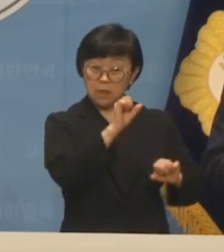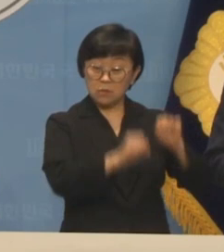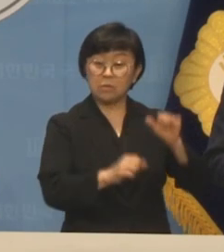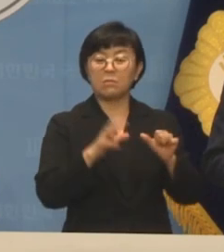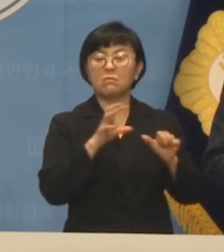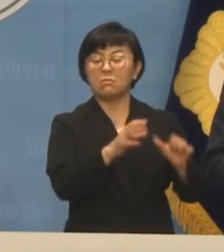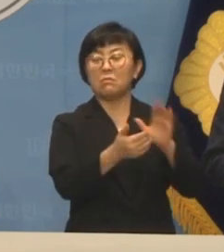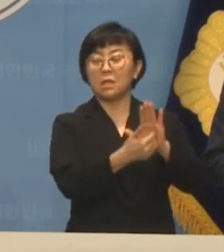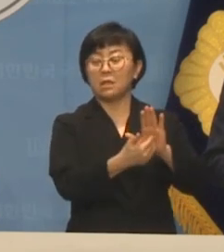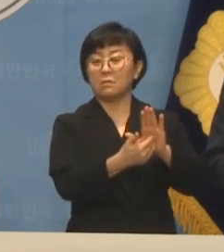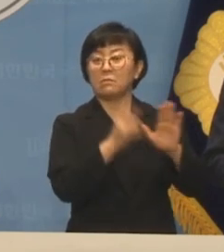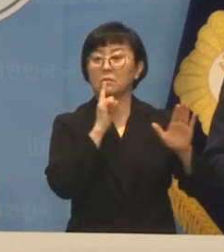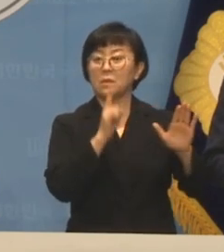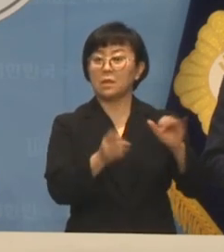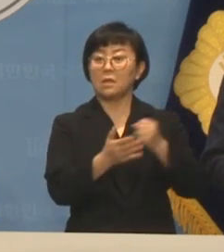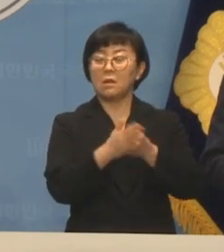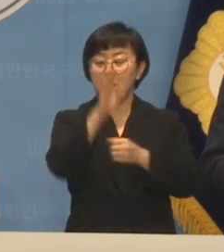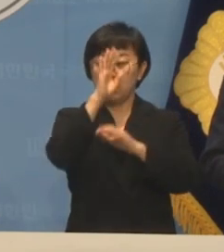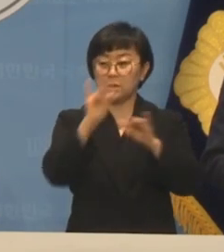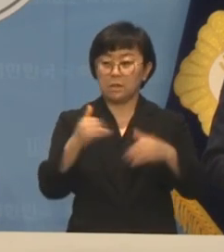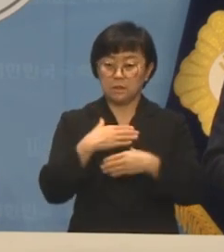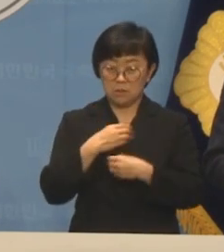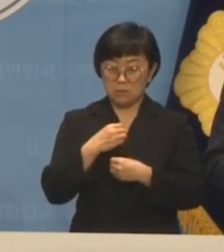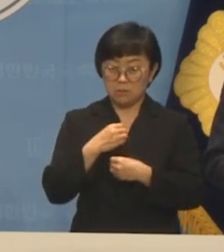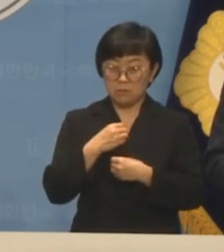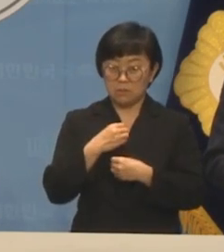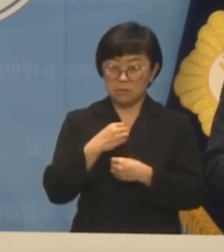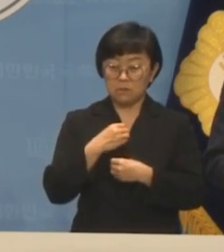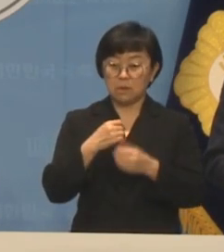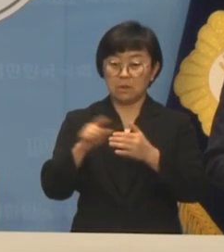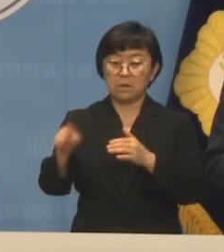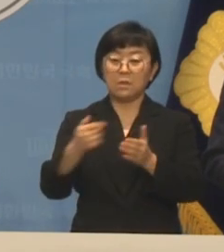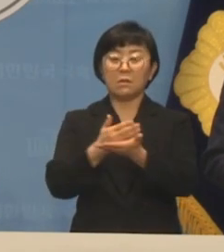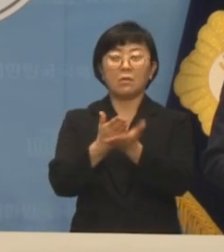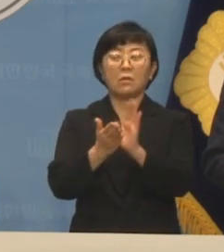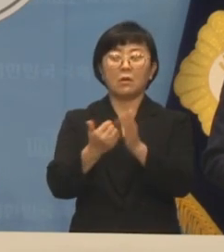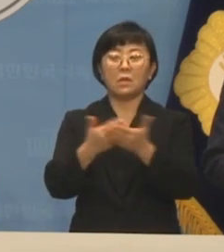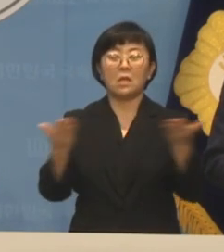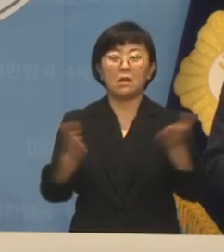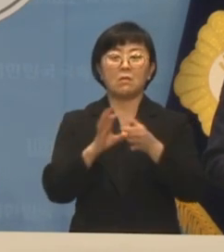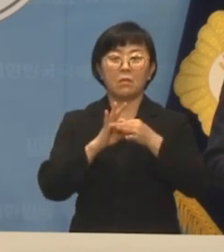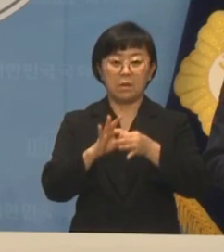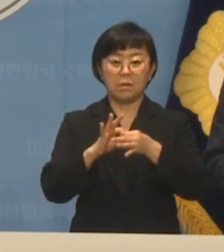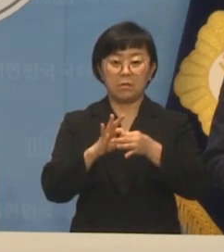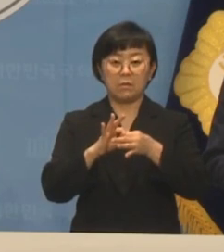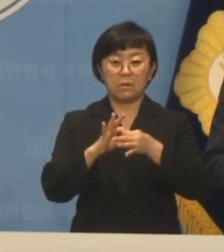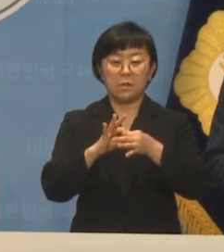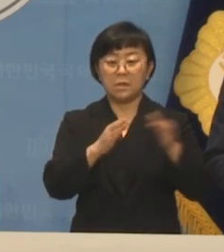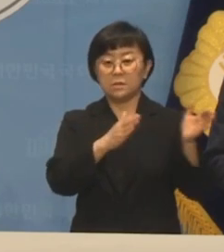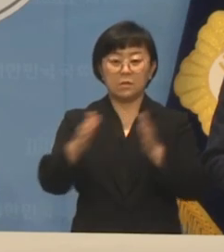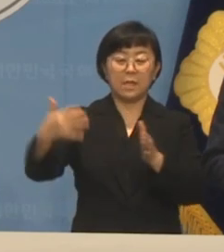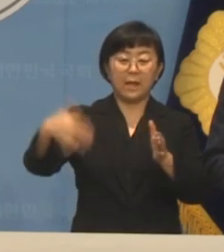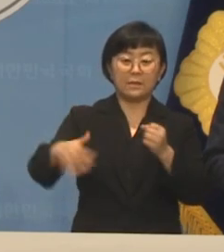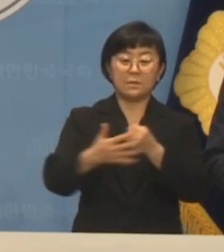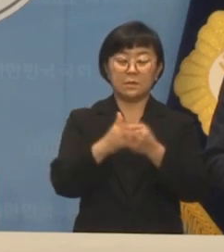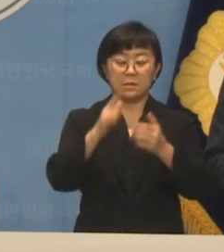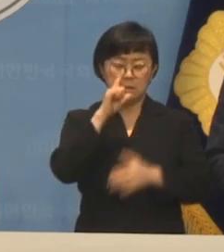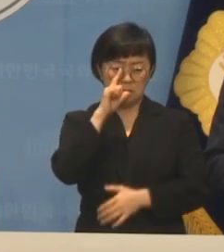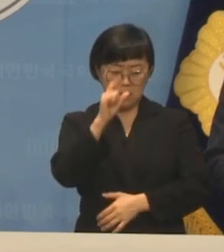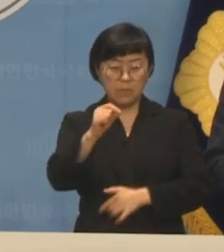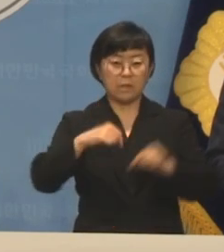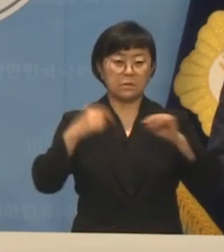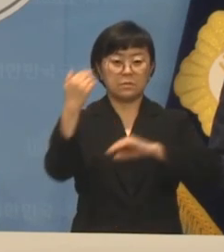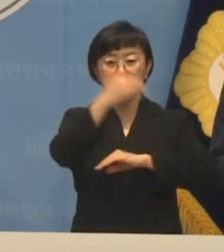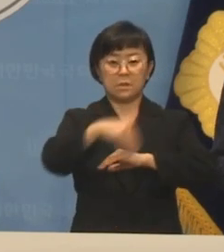억제하기 위해서라지만 환자 안전과 직종 간 업무 범위 등 아직 정리되지 않은 민감한